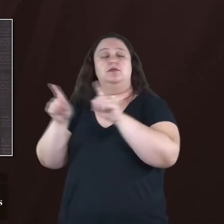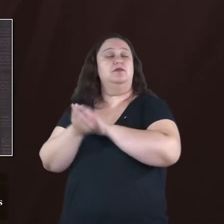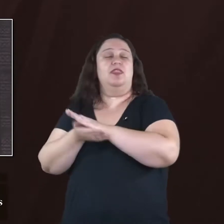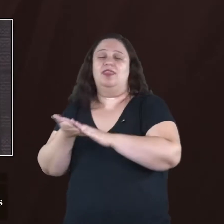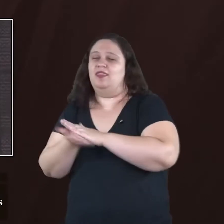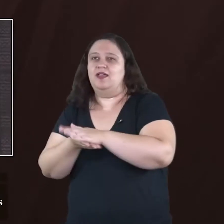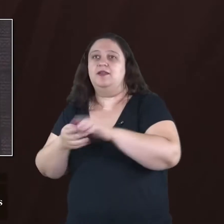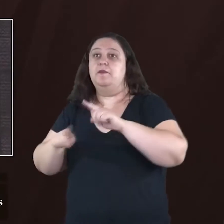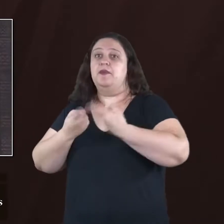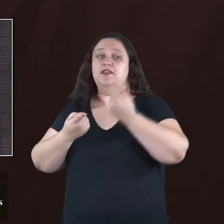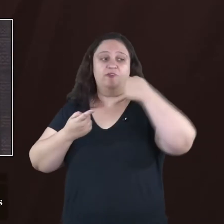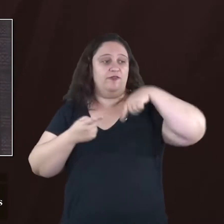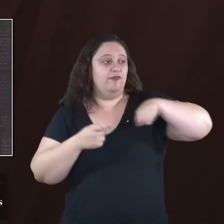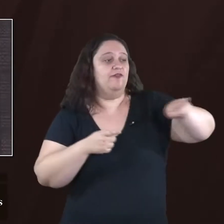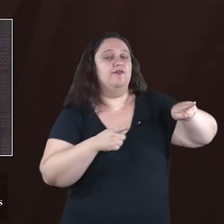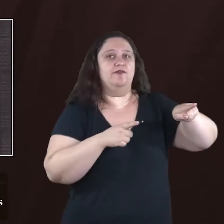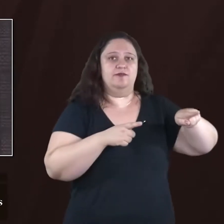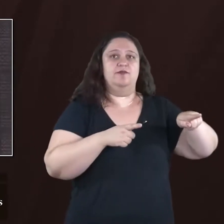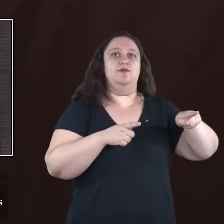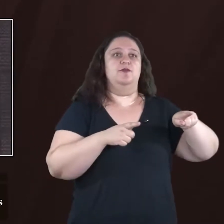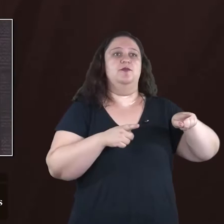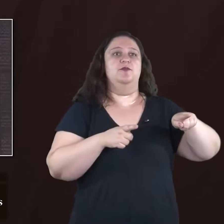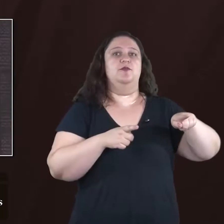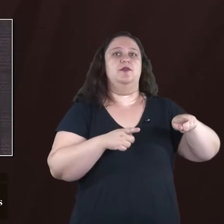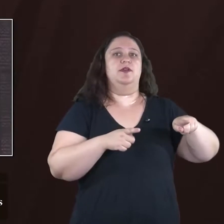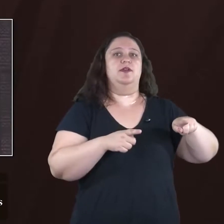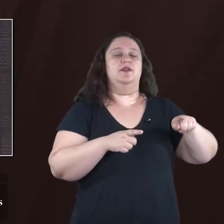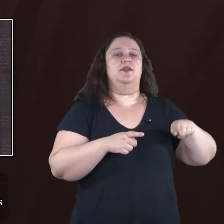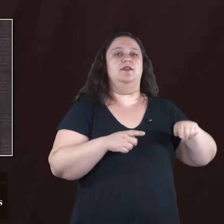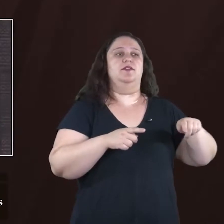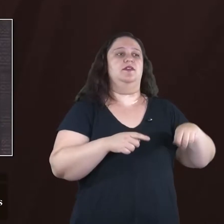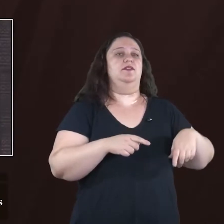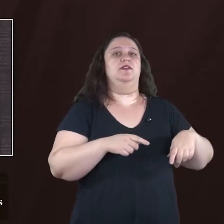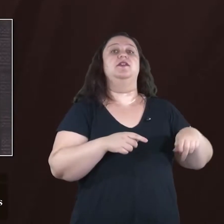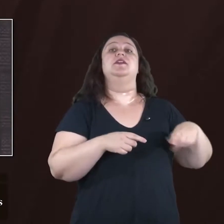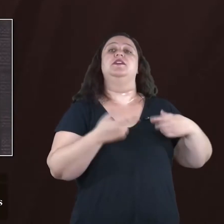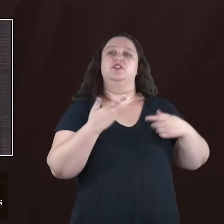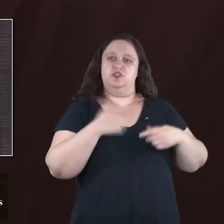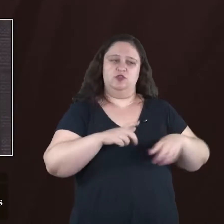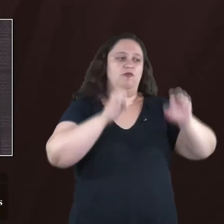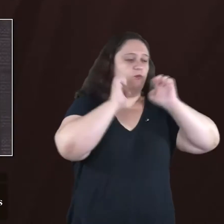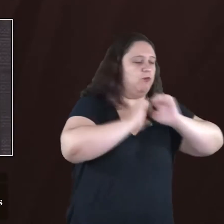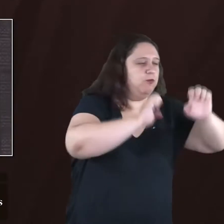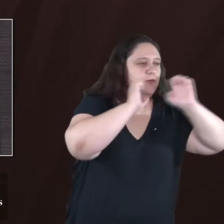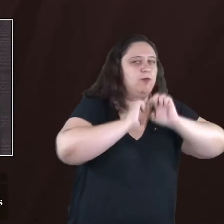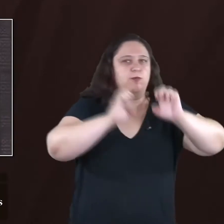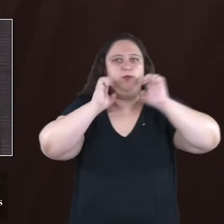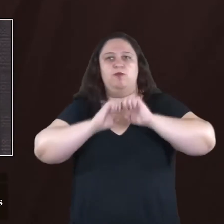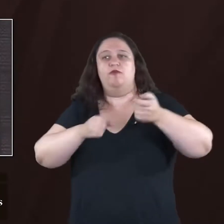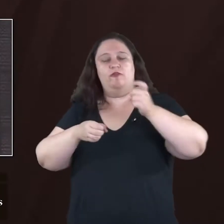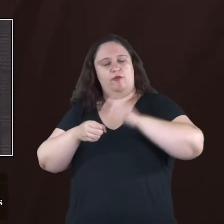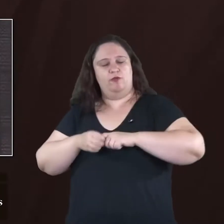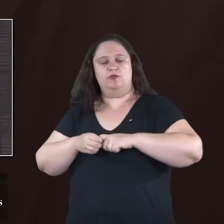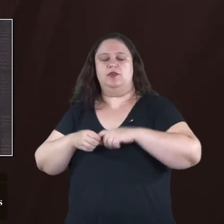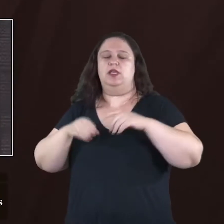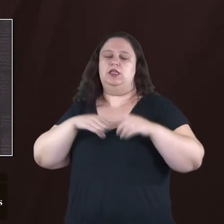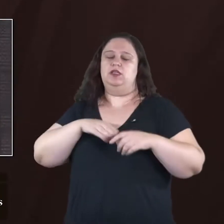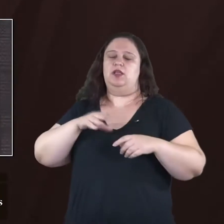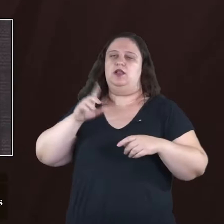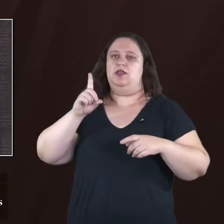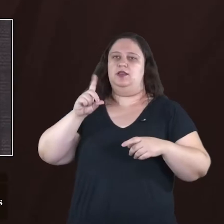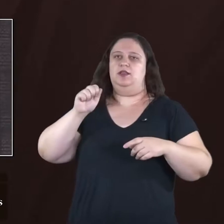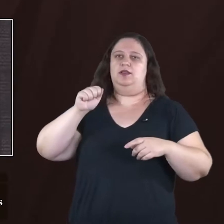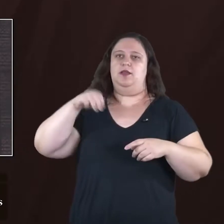mas parti para as regiões da Arábia e voltei outra vez para Damasco.